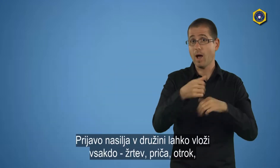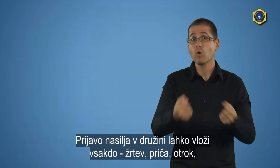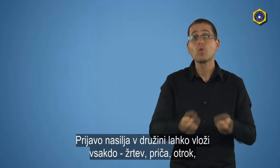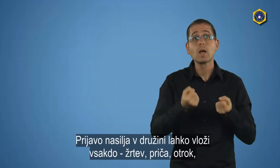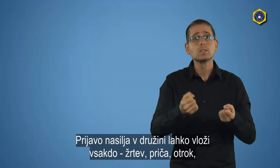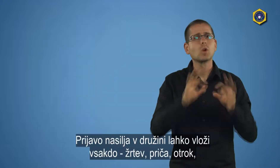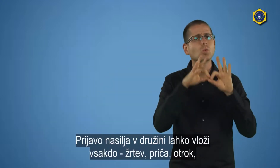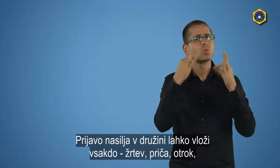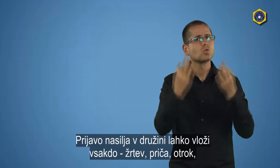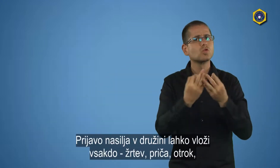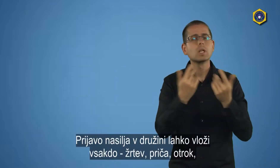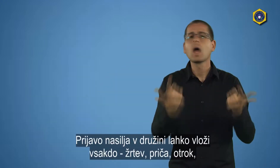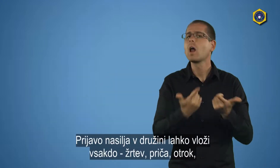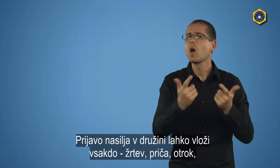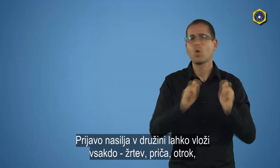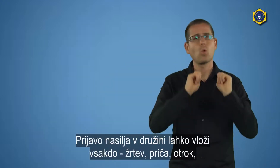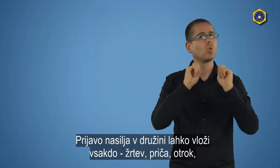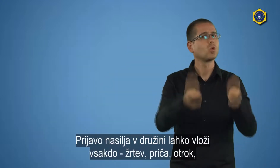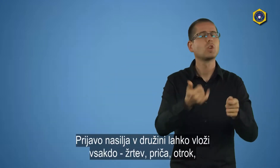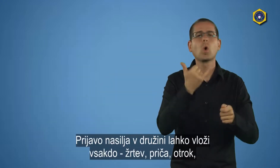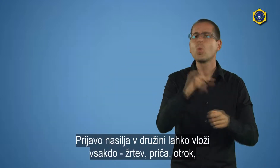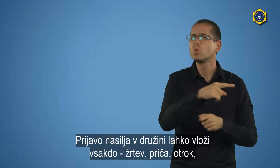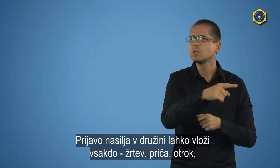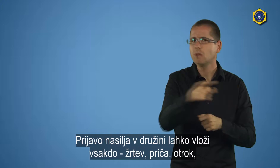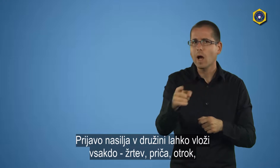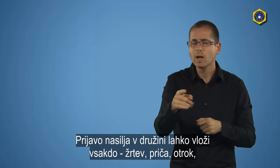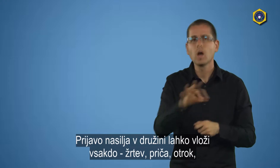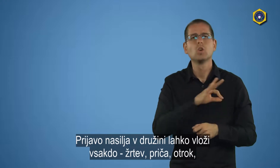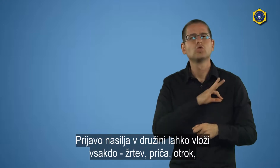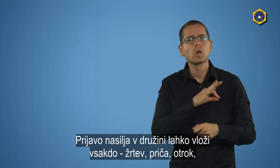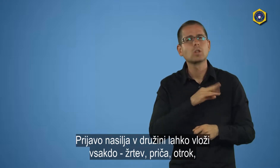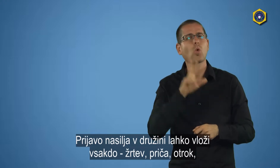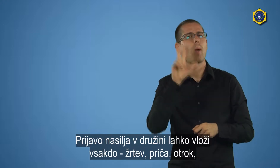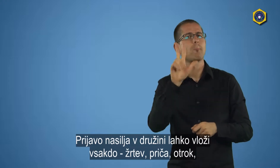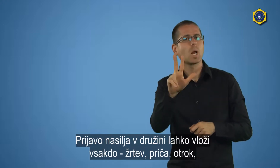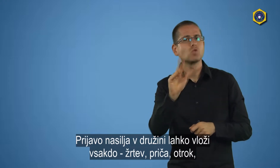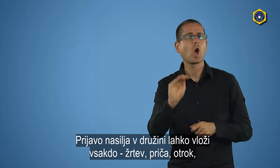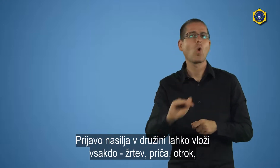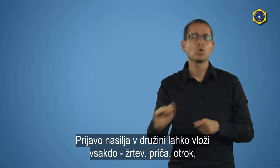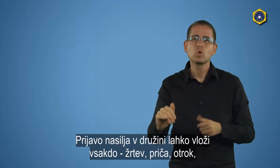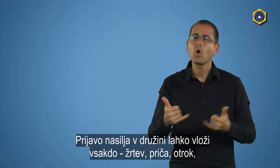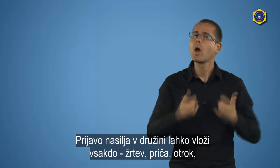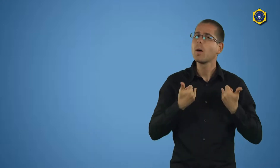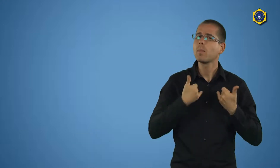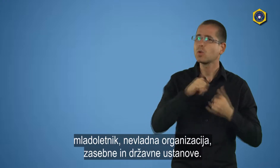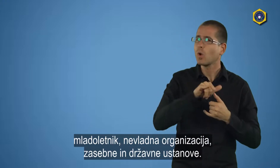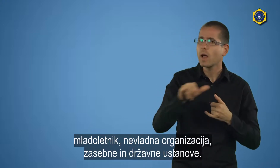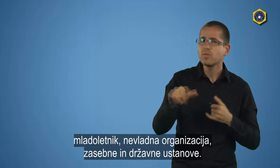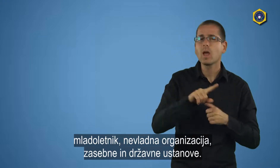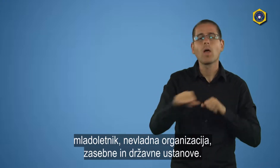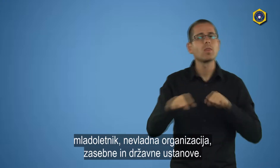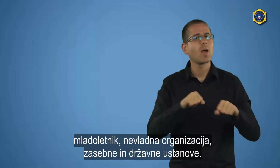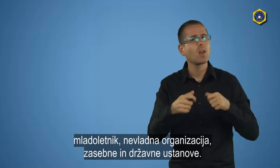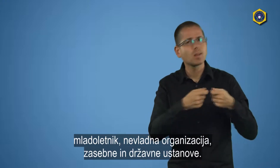Prijavo nasilja v družini lahko vloži vsakdo: žrtev, priča, otrok, mladoletnik,